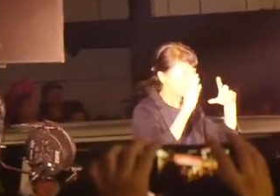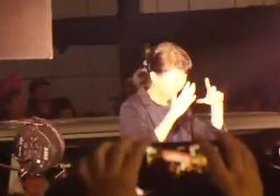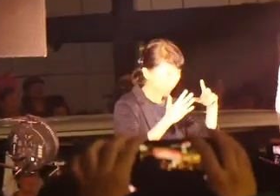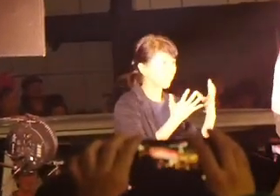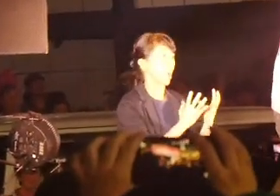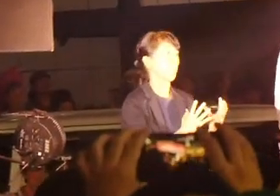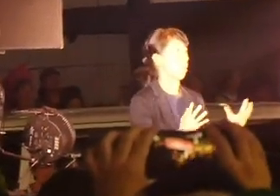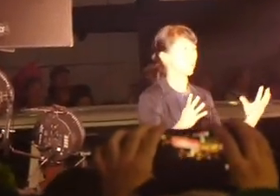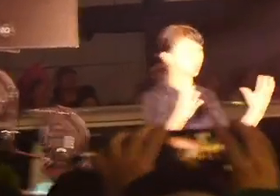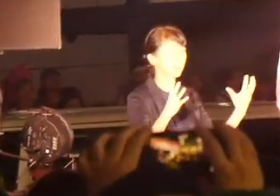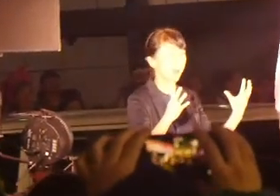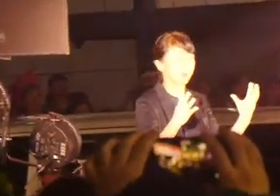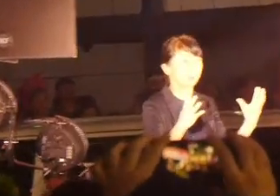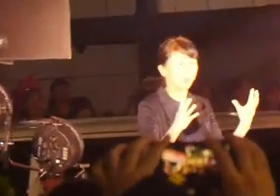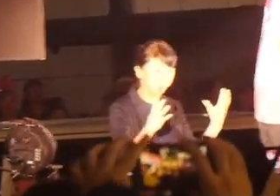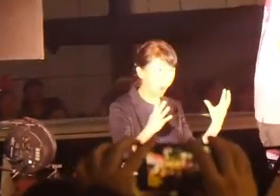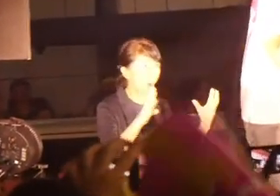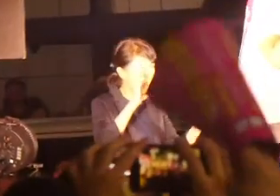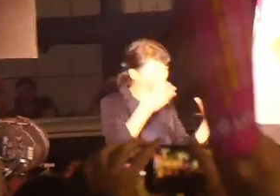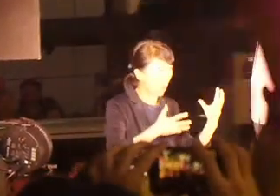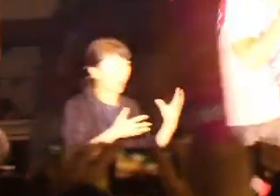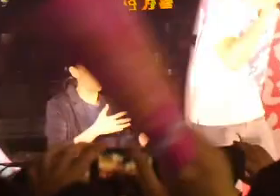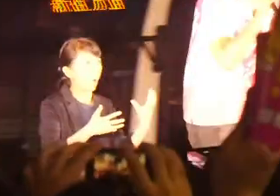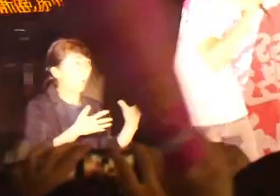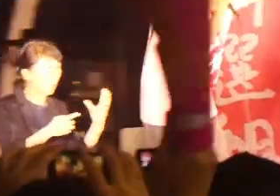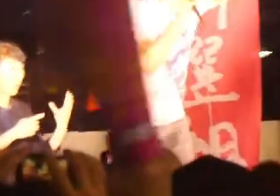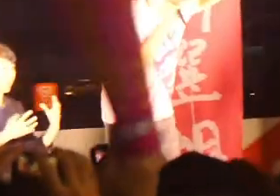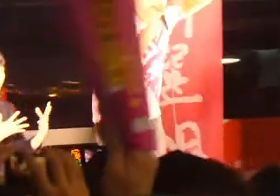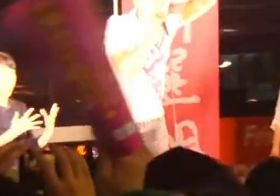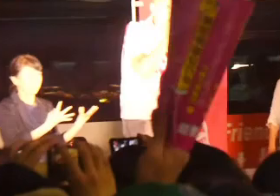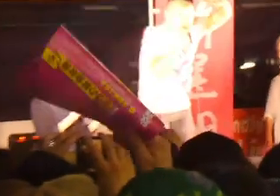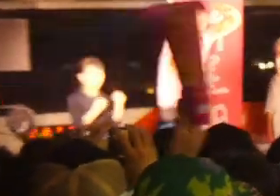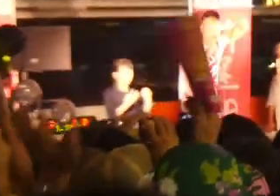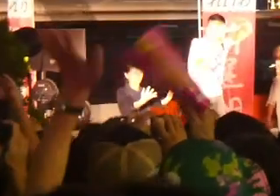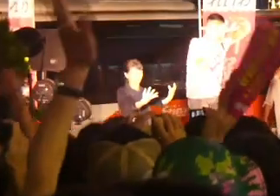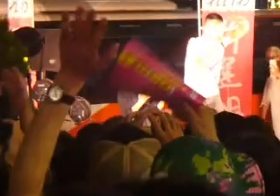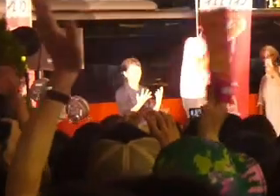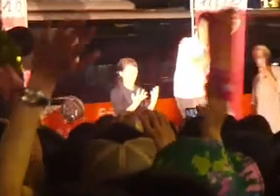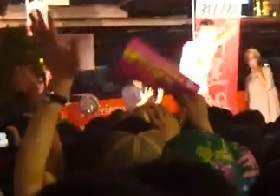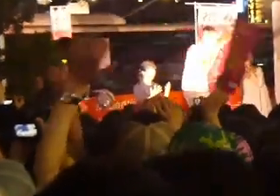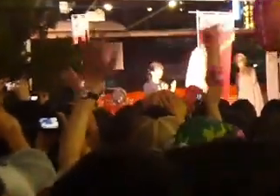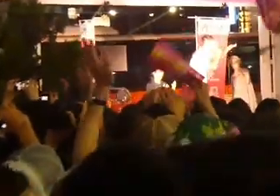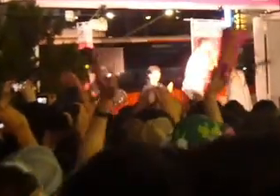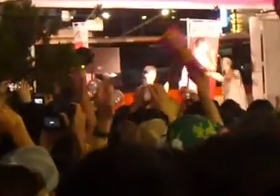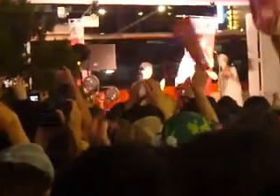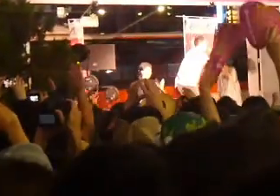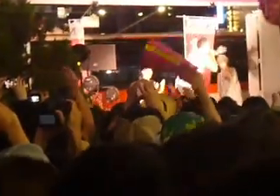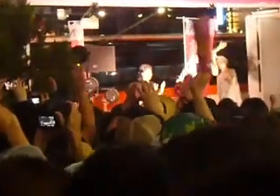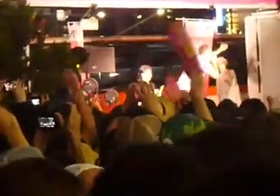上がるとは思ってなかったんですけど、ここでやるっつったらこんなたくさんの方がいらっしゃったんです。